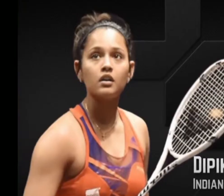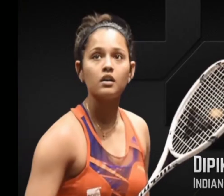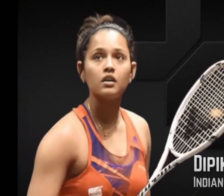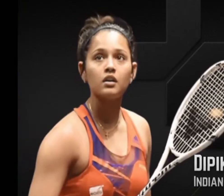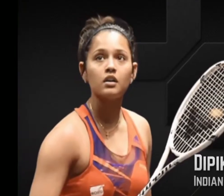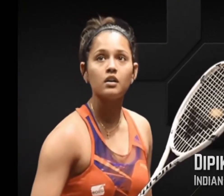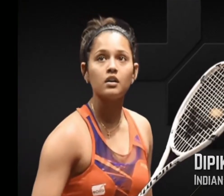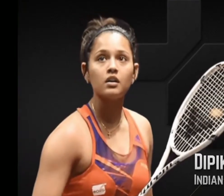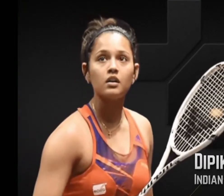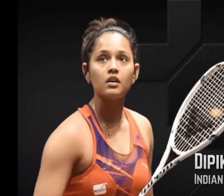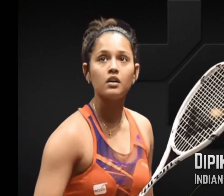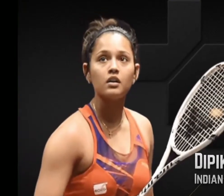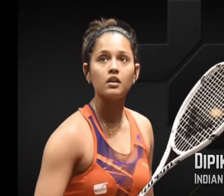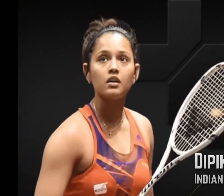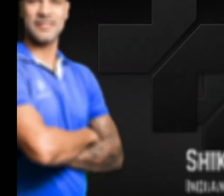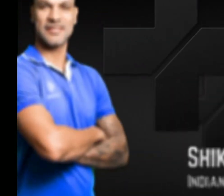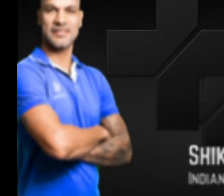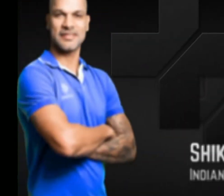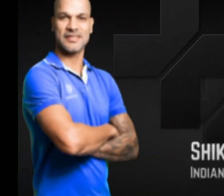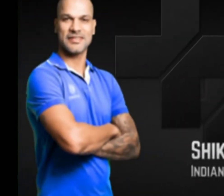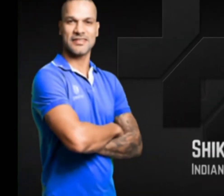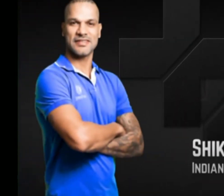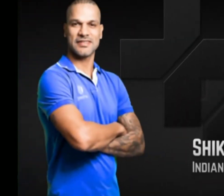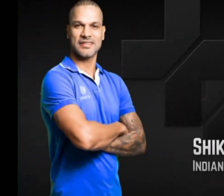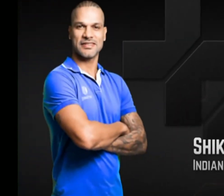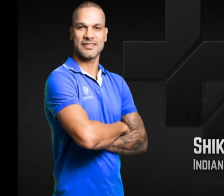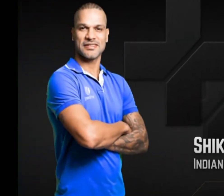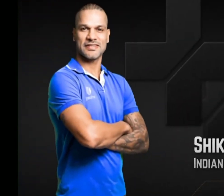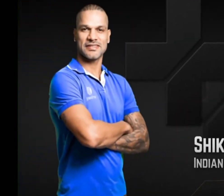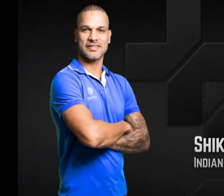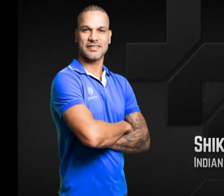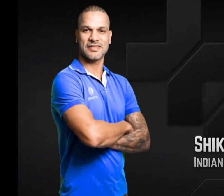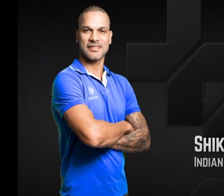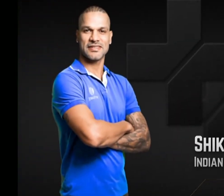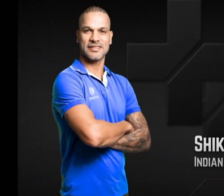चाहा केंद्र चुने, हम